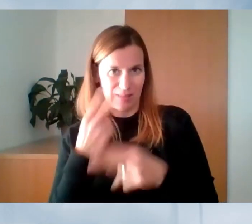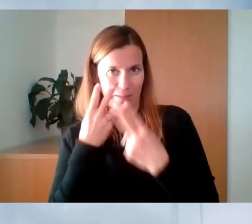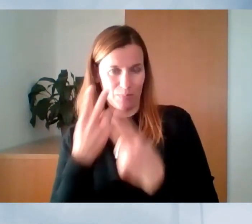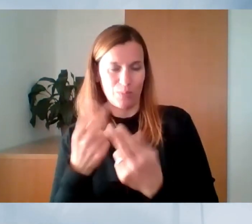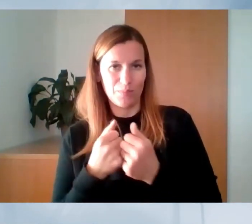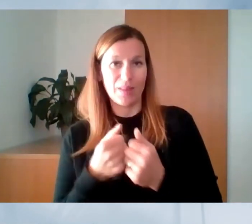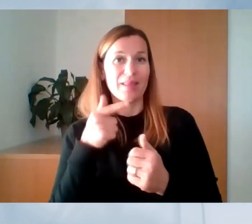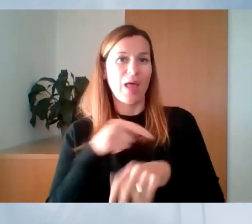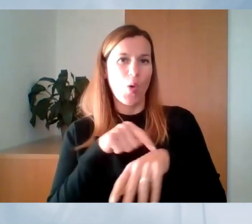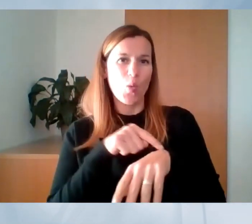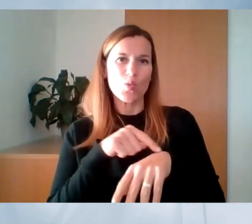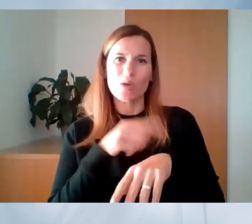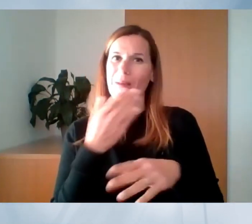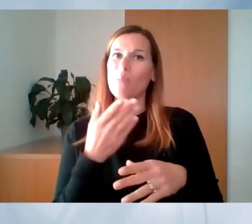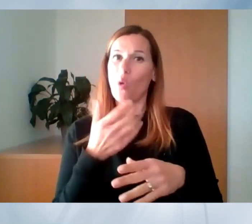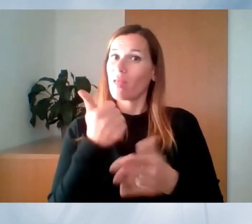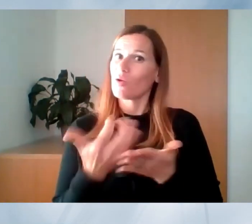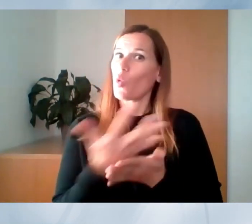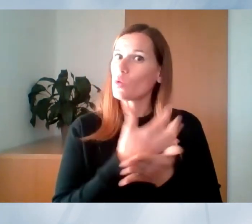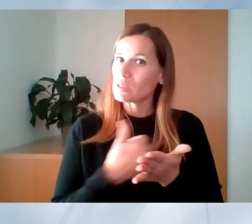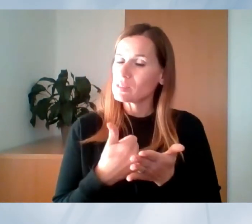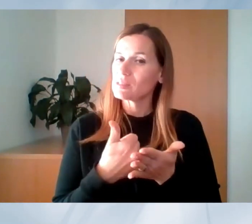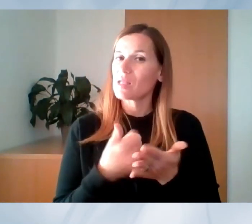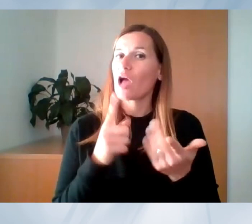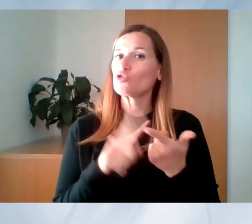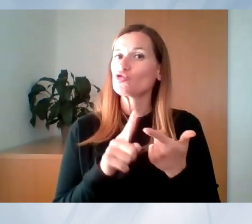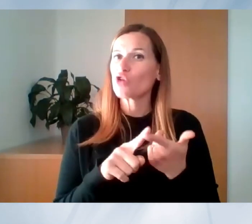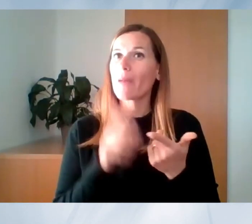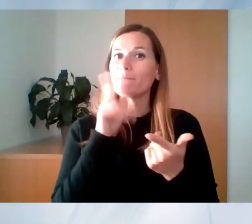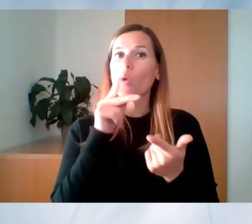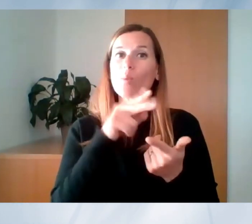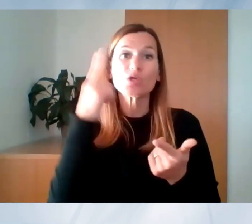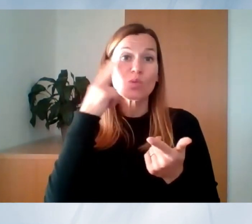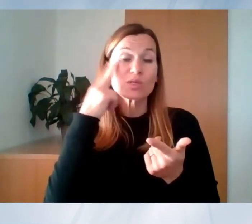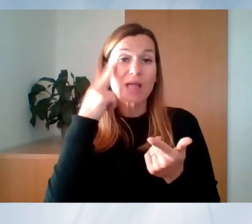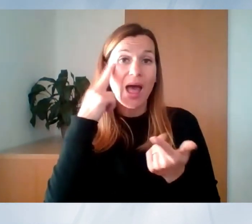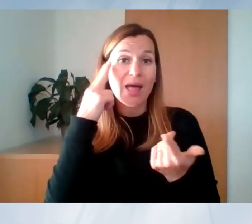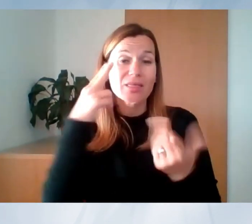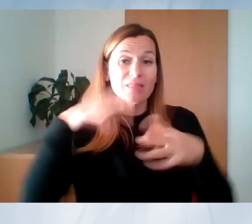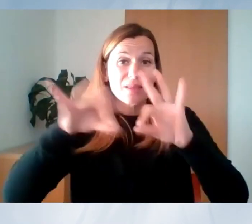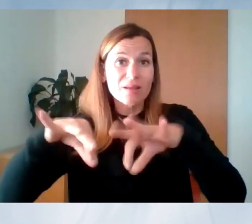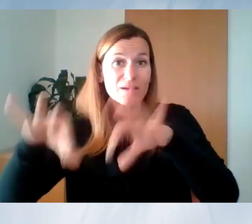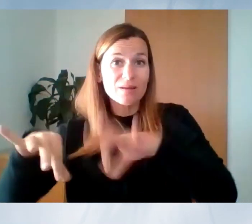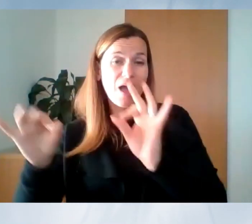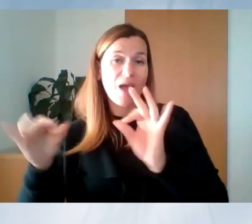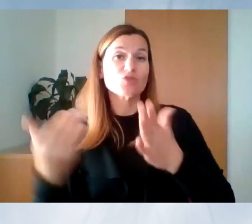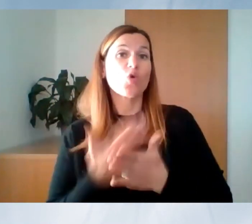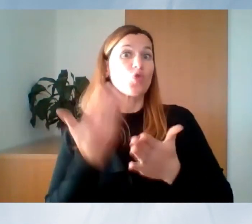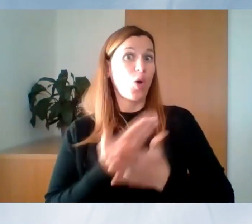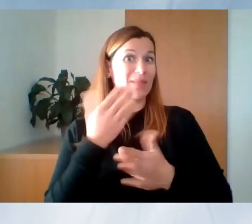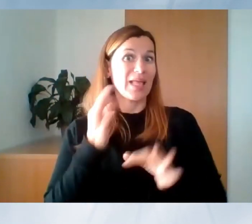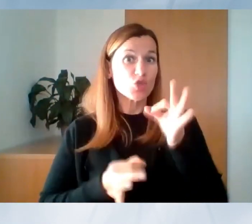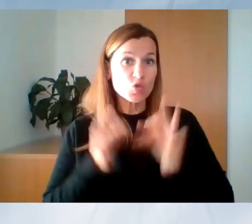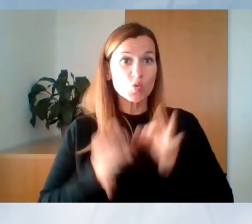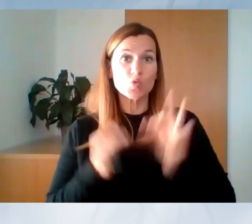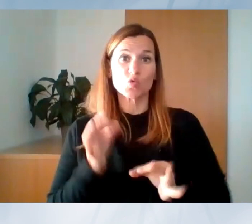na prakso, ker tale ura bo toliko koristna, kakor bomo ta spoznanja sodobna, pa